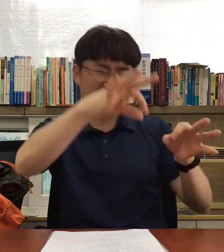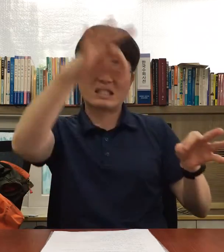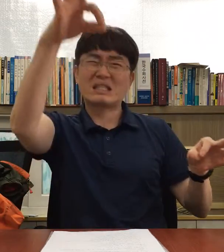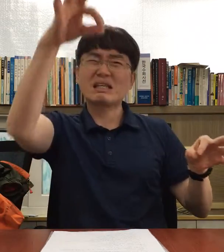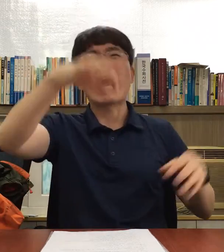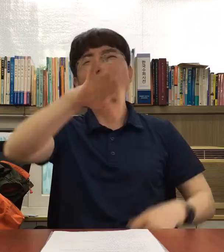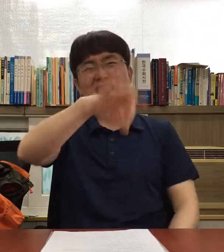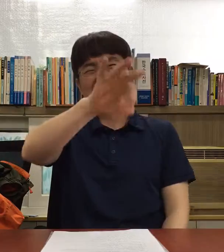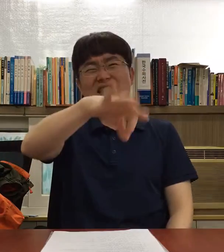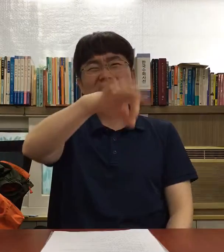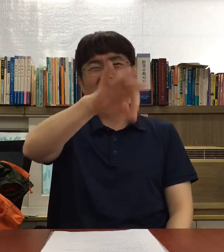이게 약해, 시시해.